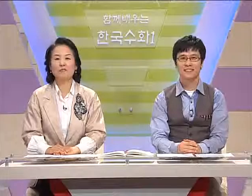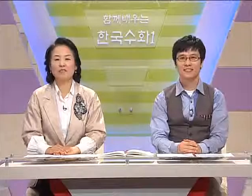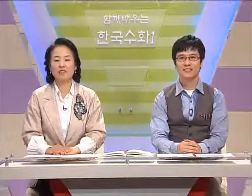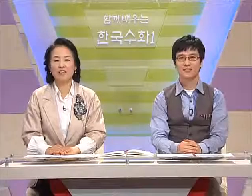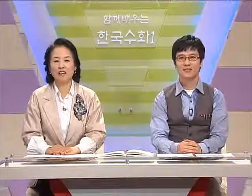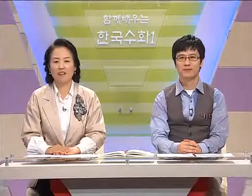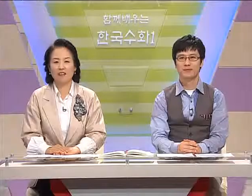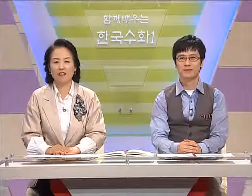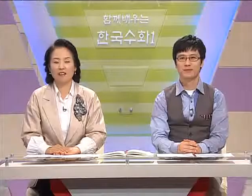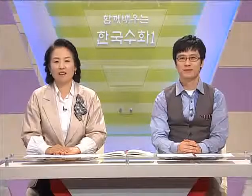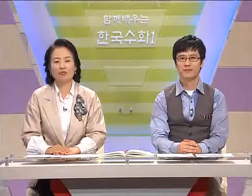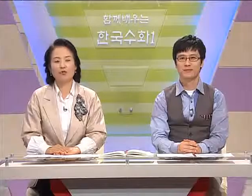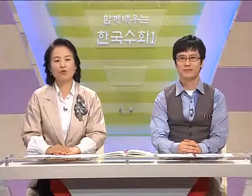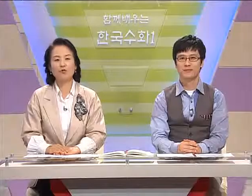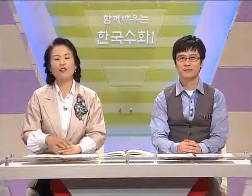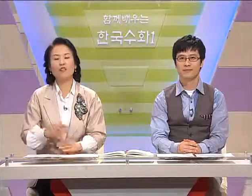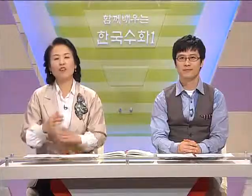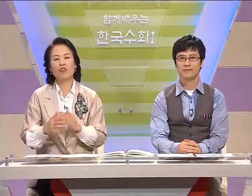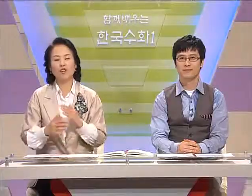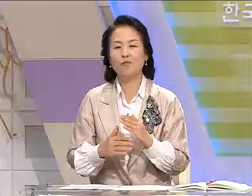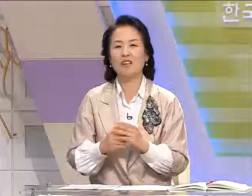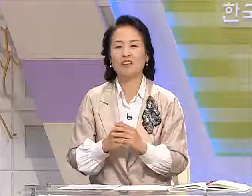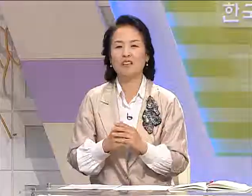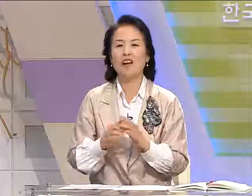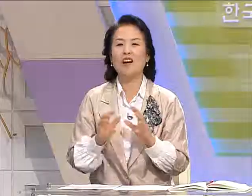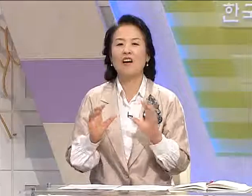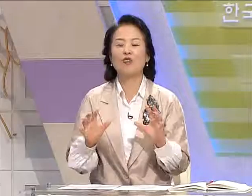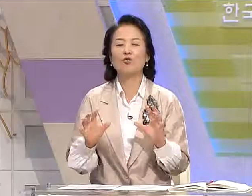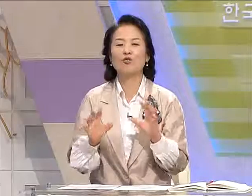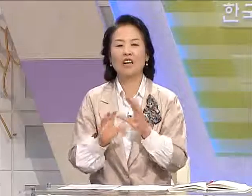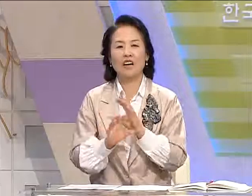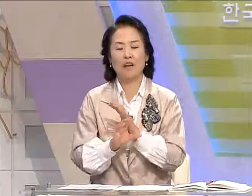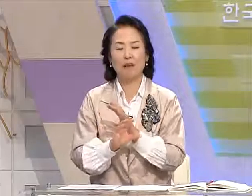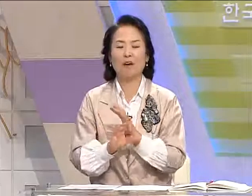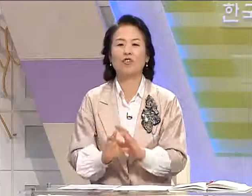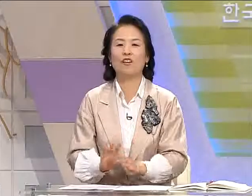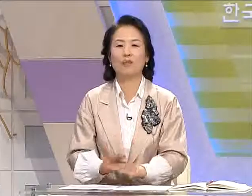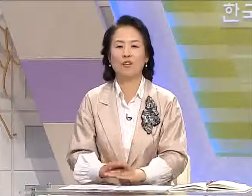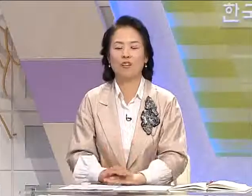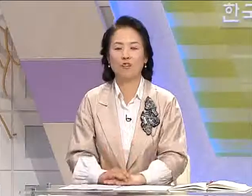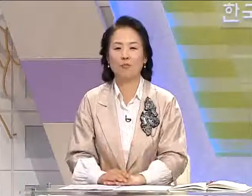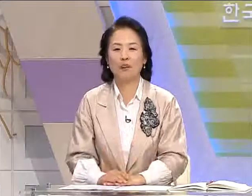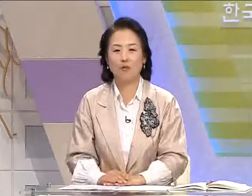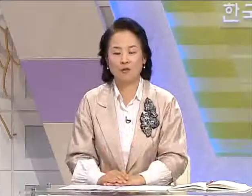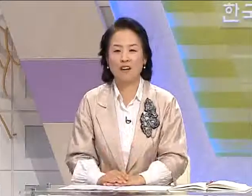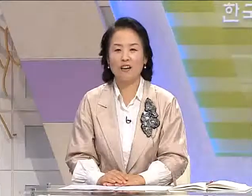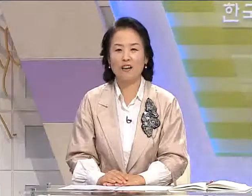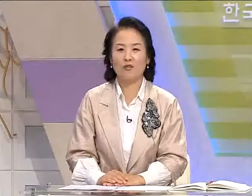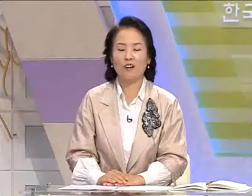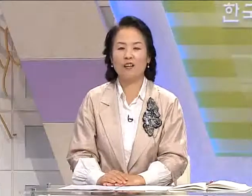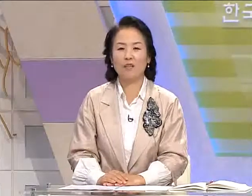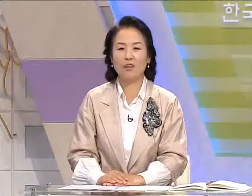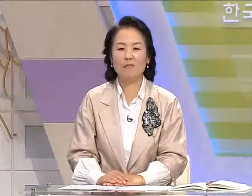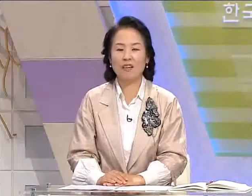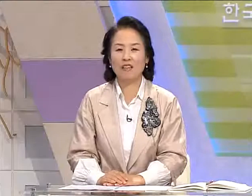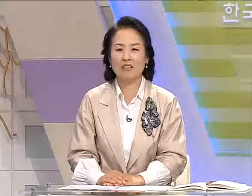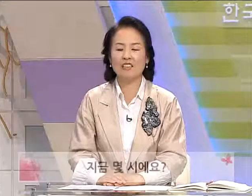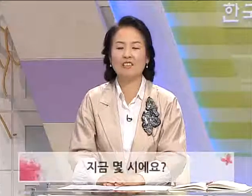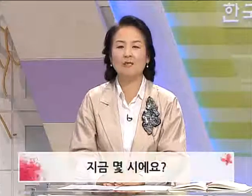몇 시예요? 자, 수형은 그렇게 어렵지 않은데 어순이 약간 바뀌기 때문에 어렵다고 생각이 될 것 같기도 합니다. 자, 지금